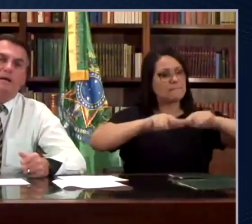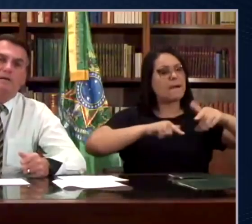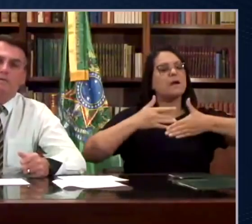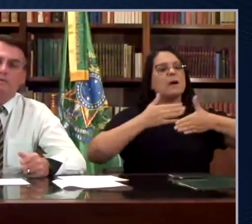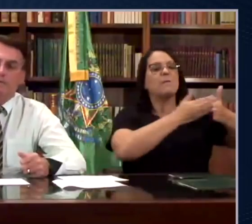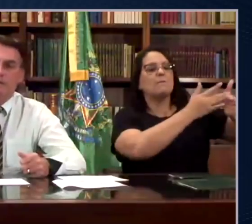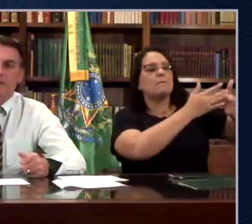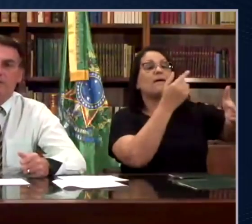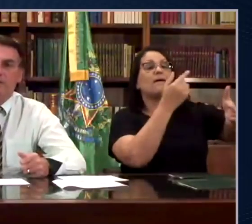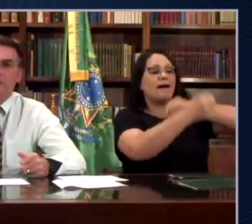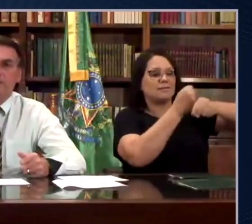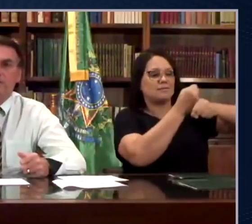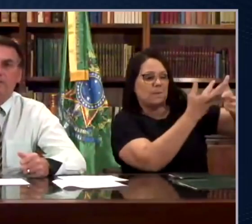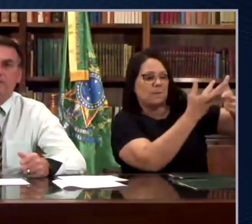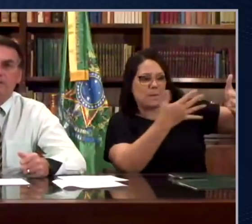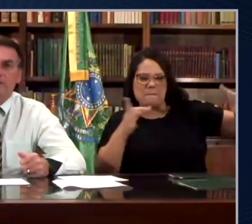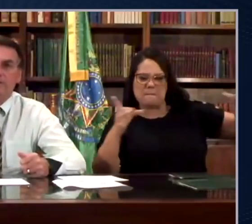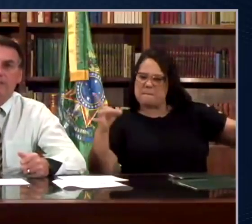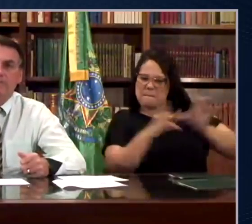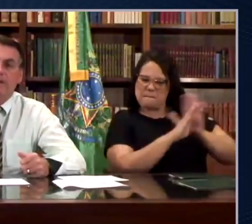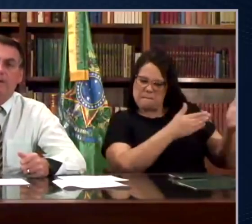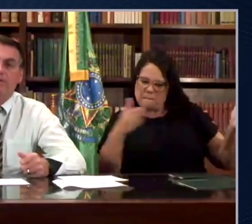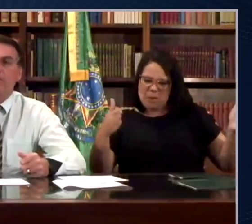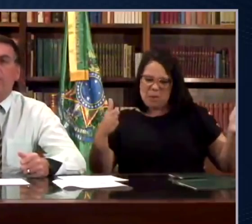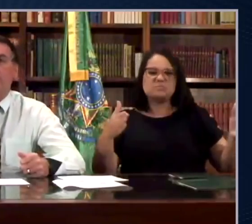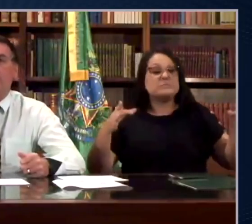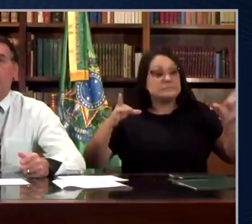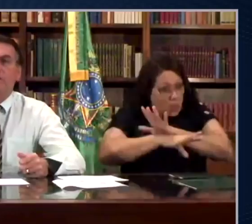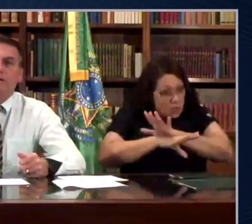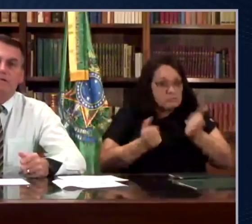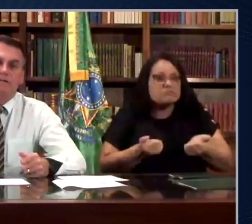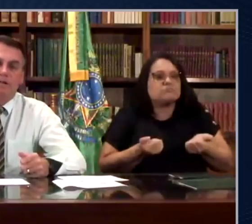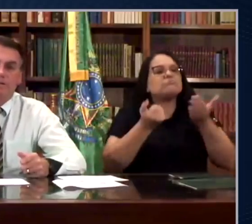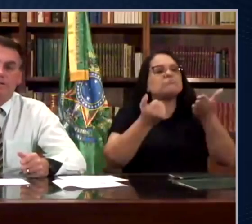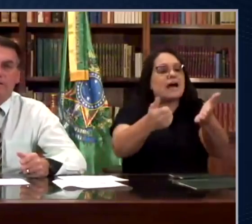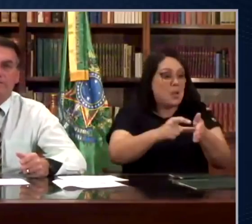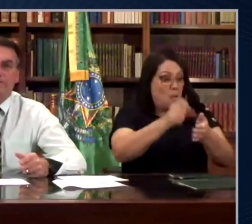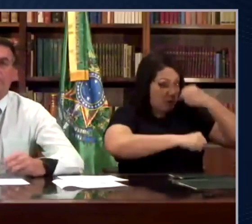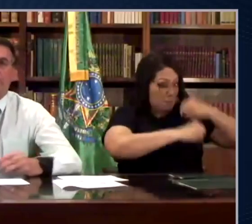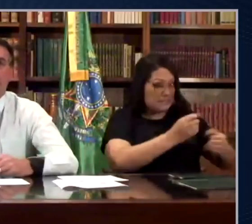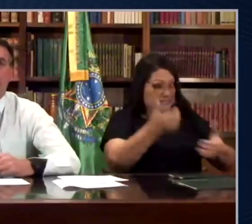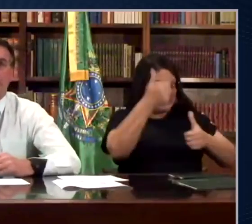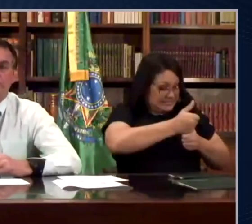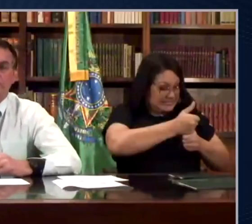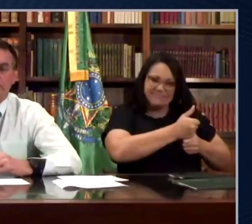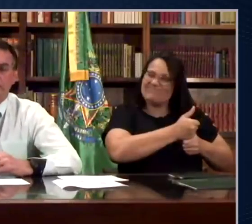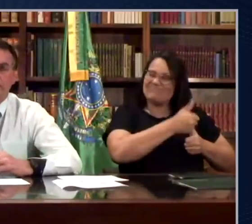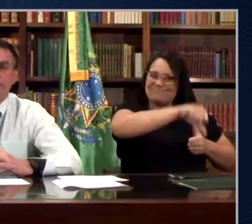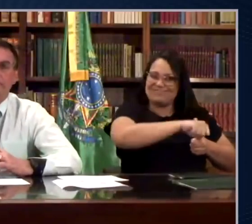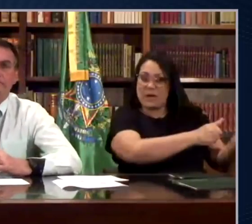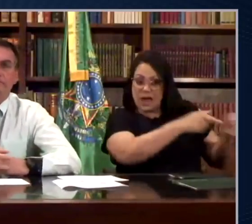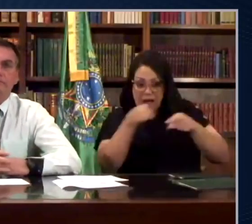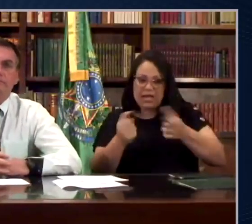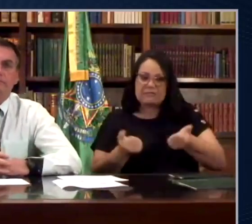bem como entregar no futuro esse nosso governo, né, melhor do que eu peguei em janeiro do ano passado. Presidente